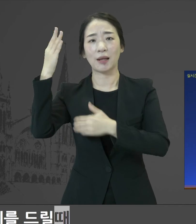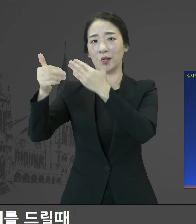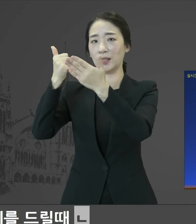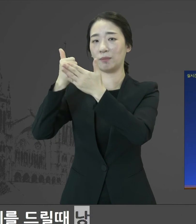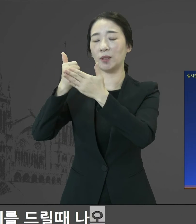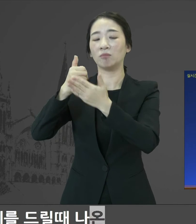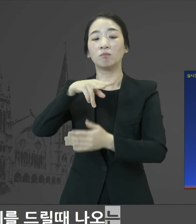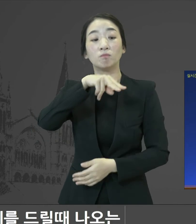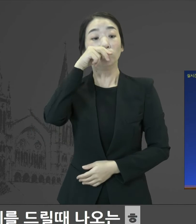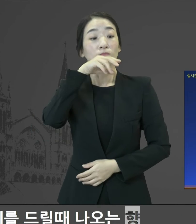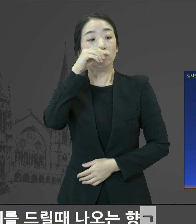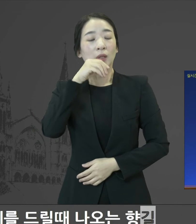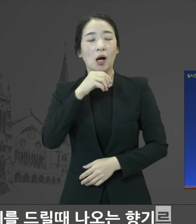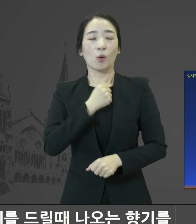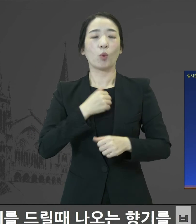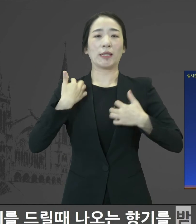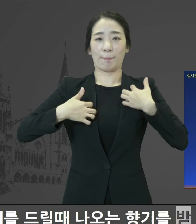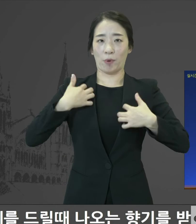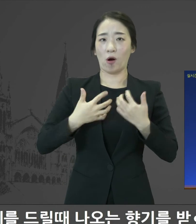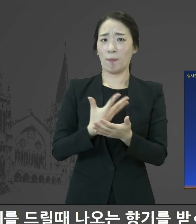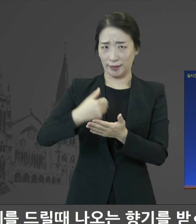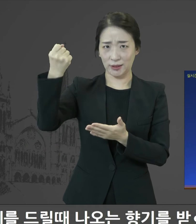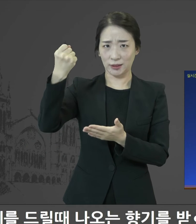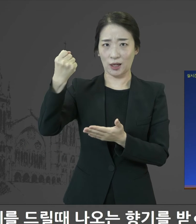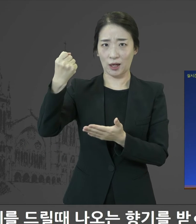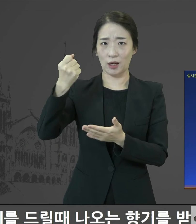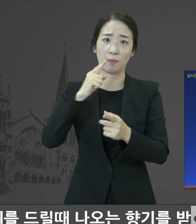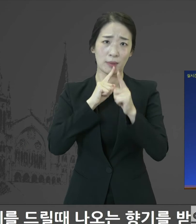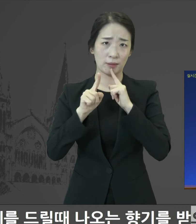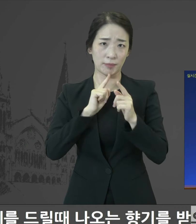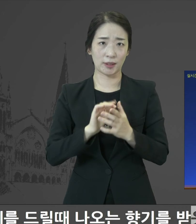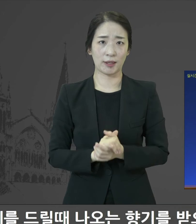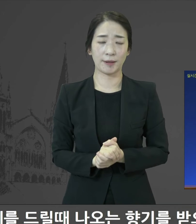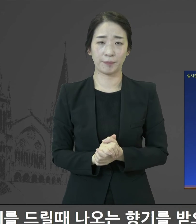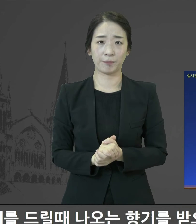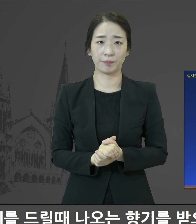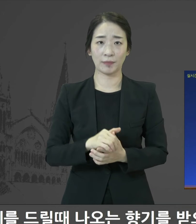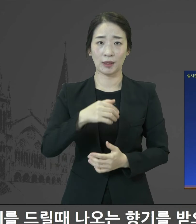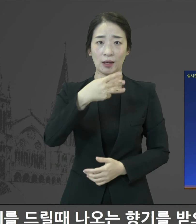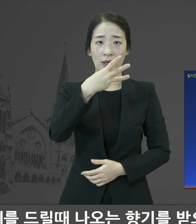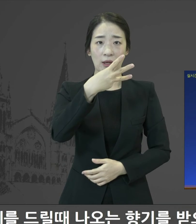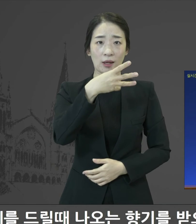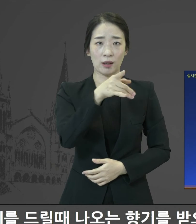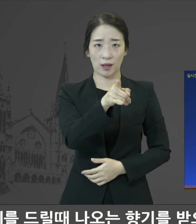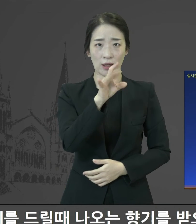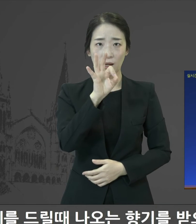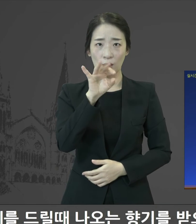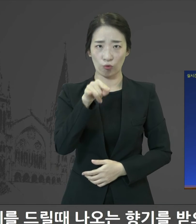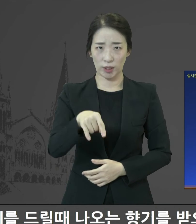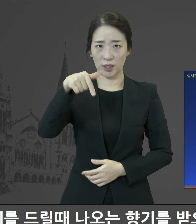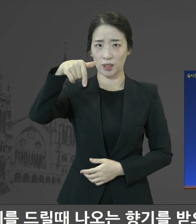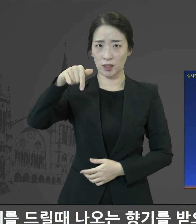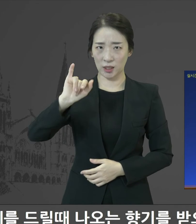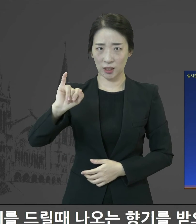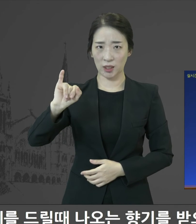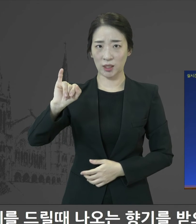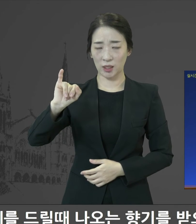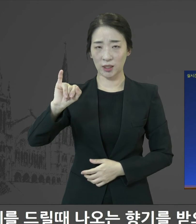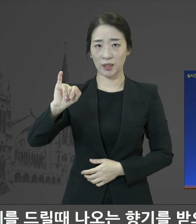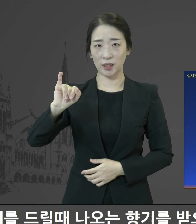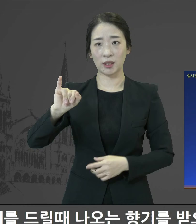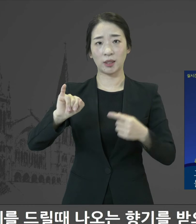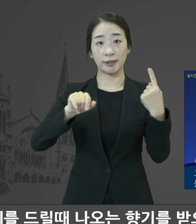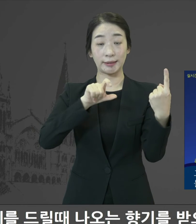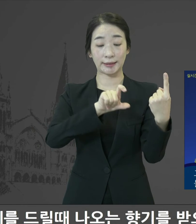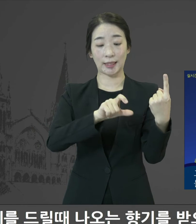기름은 내 것이다, 이런 말씀을 하시는 거죠. 레위기 보고 확인하겠습니다. 레위기 1장 9절과 3장 16절 자막으로 보겠습니다. 1장